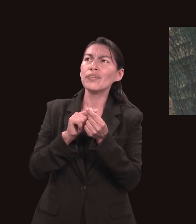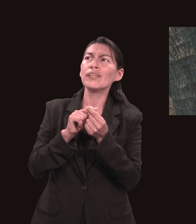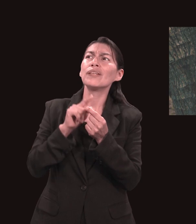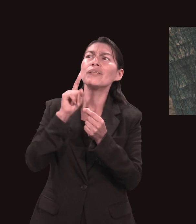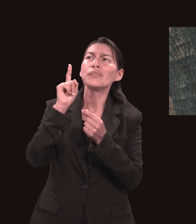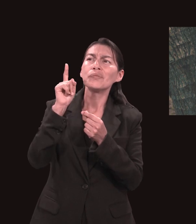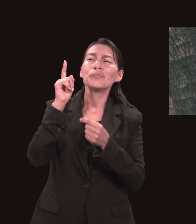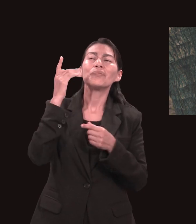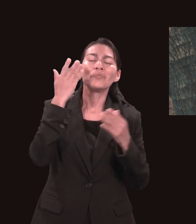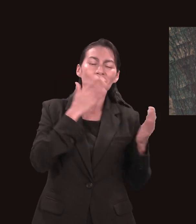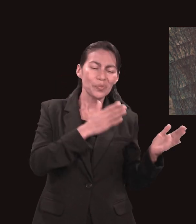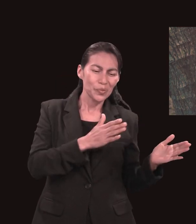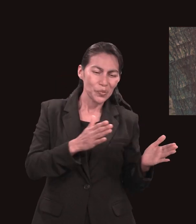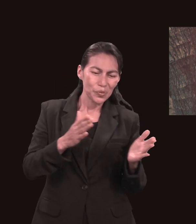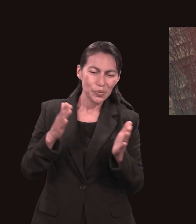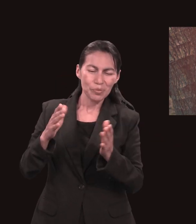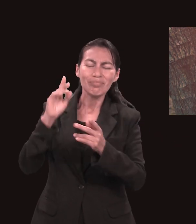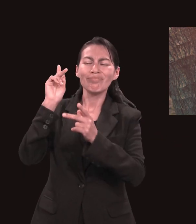momento